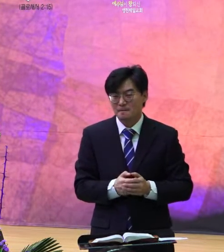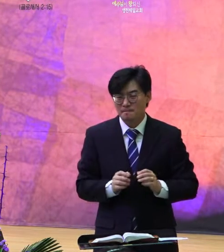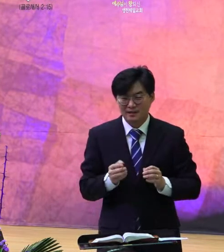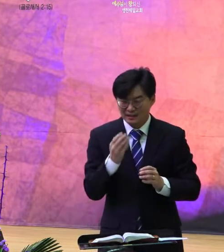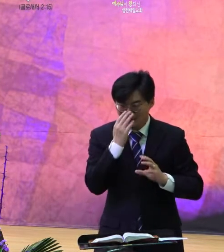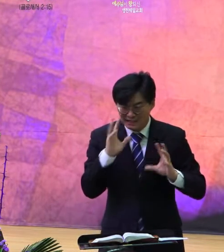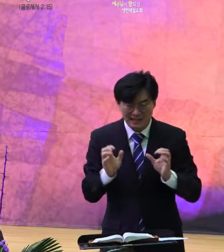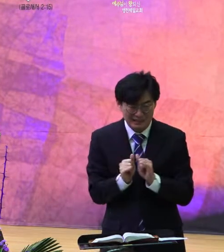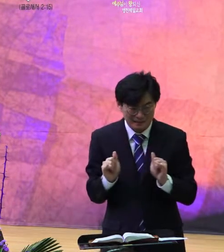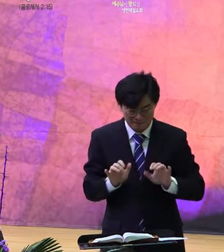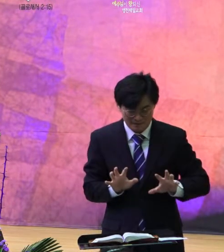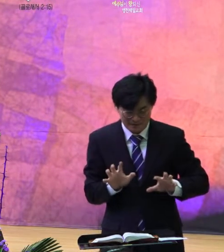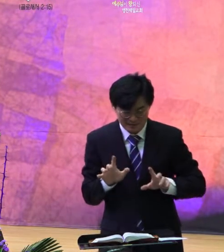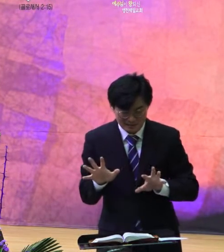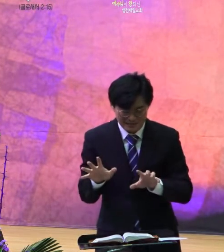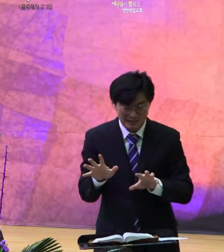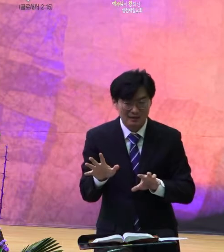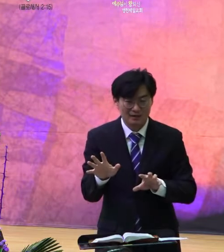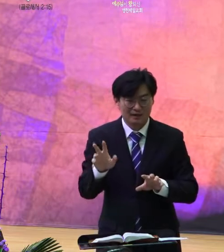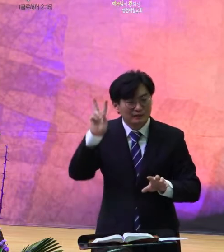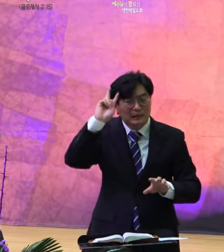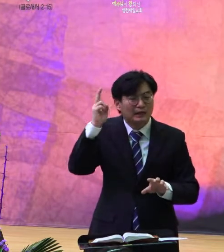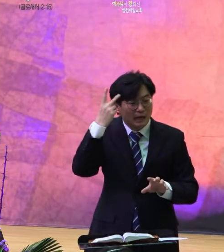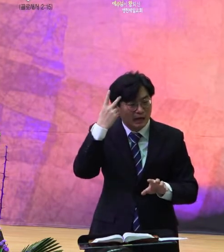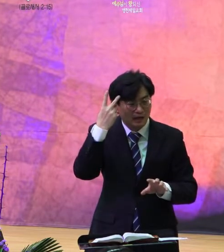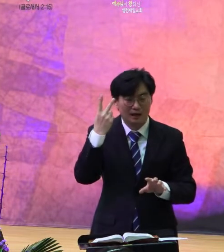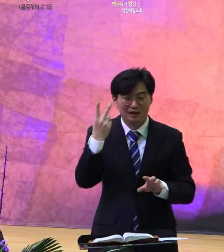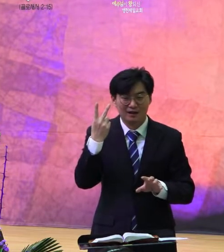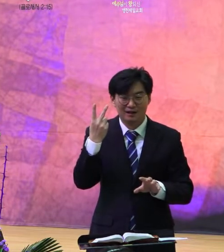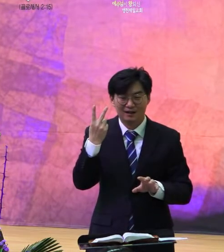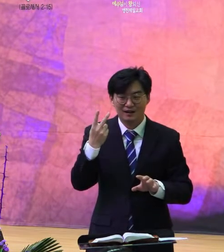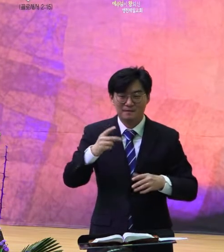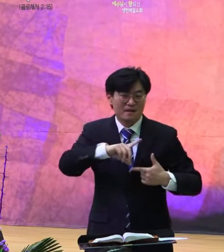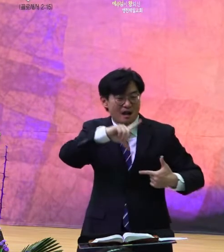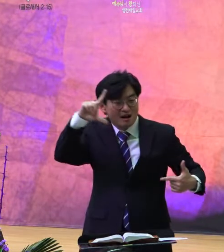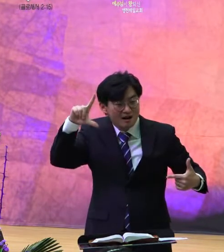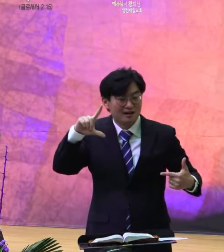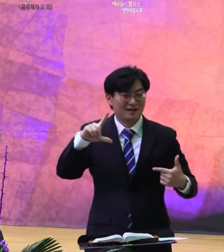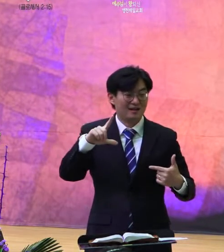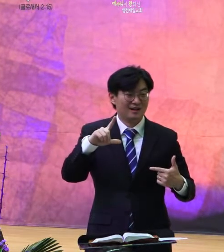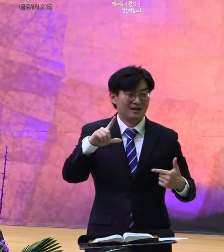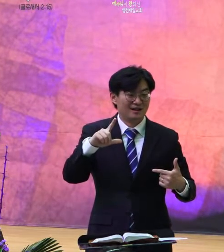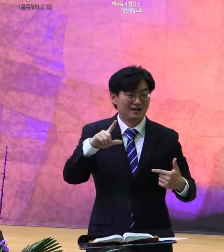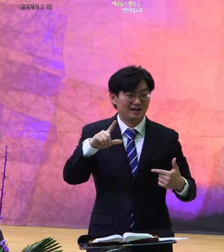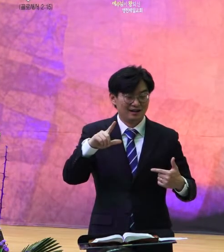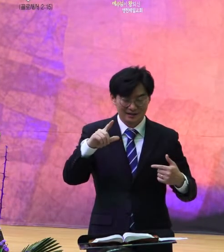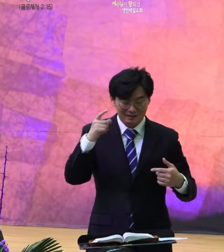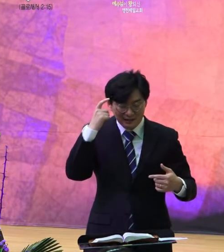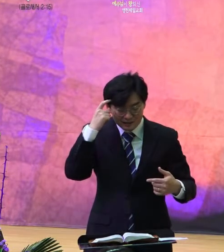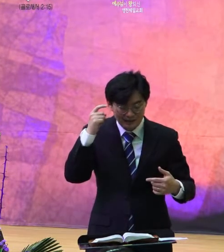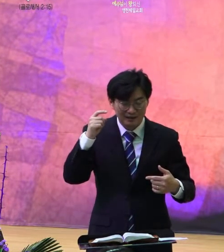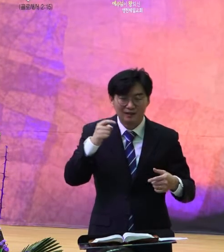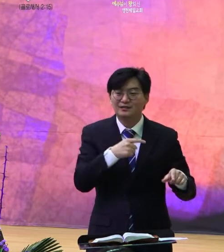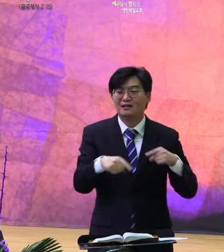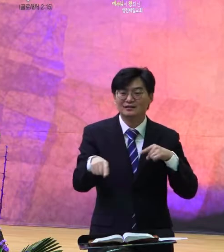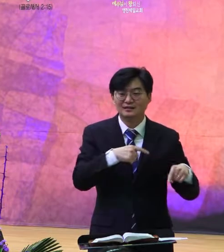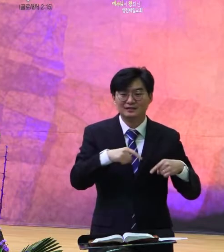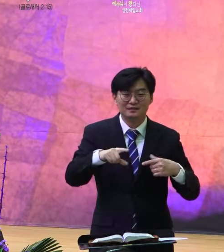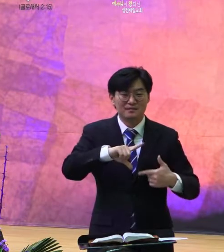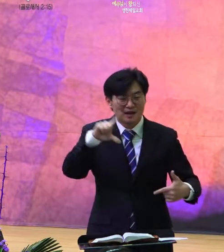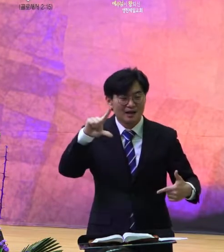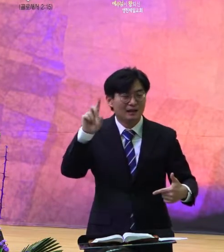하는, 이 일은 누구도 예외일 수 없다라고 하는 생각을 가져야 하기 때문에 그렇습니다. 현대